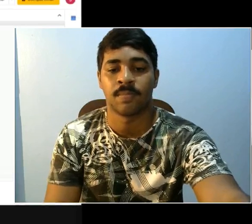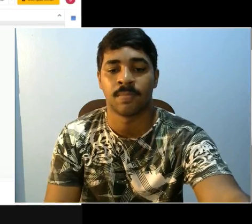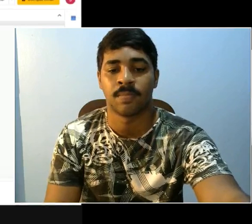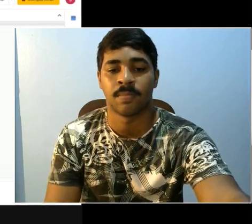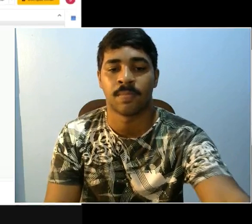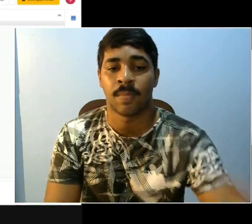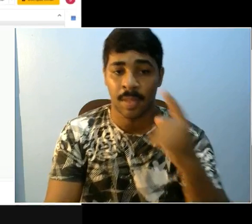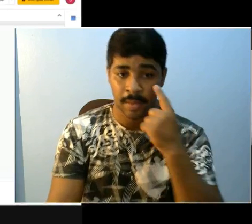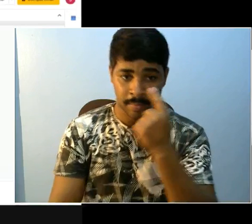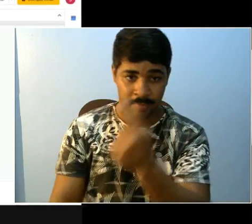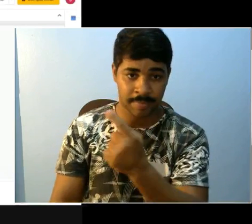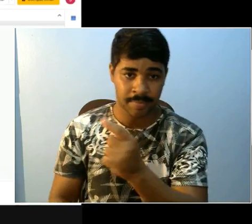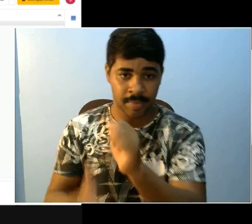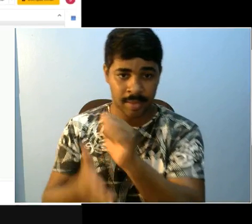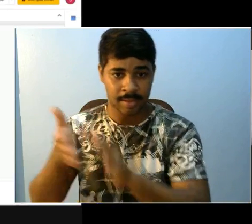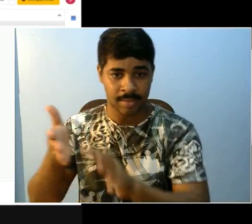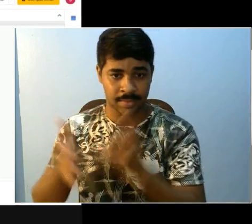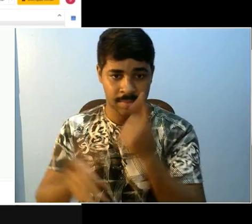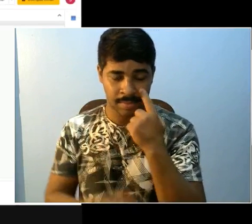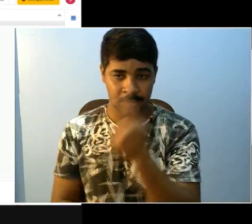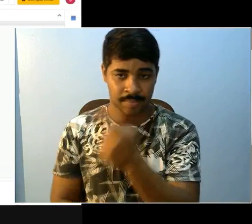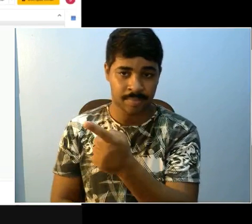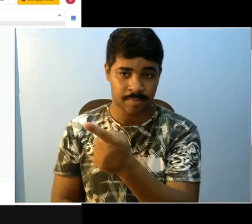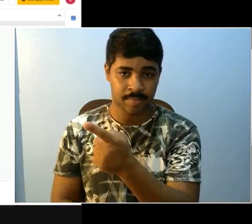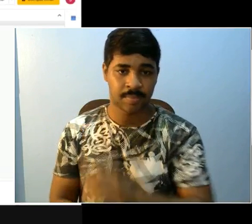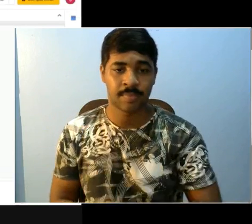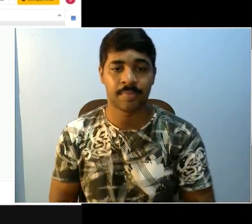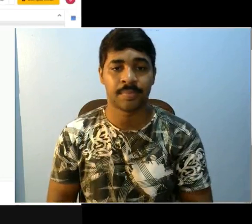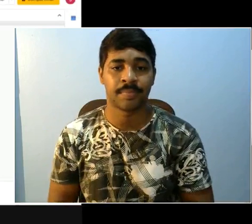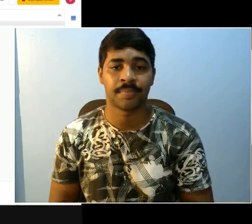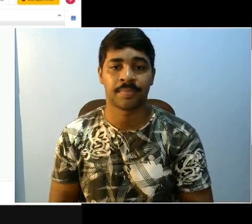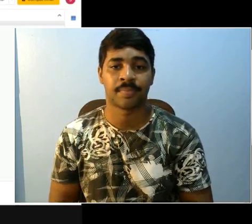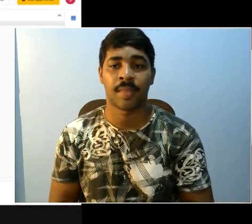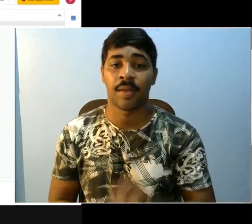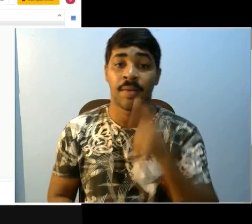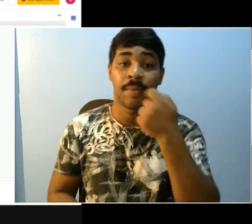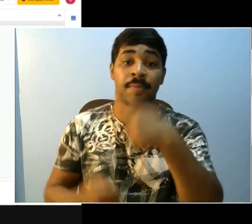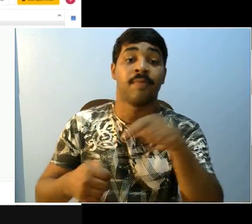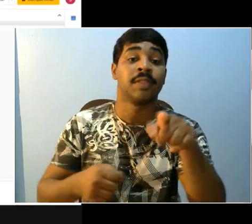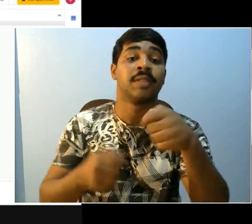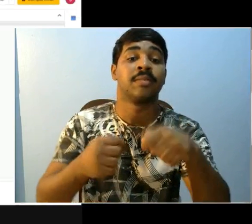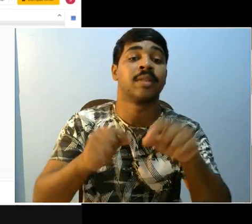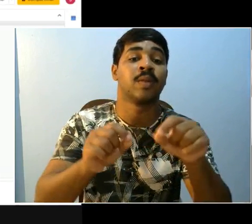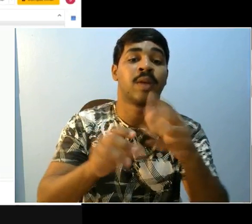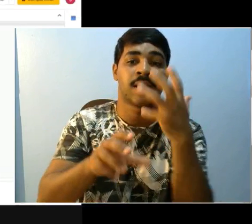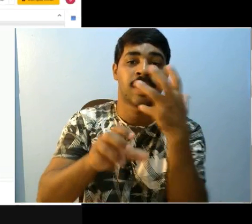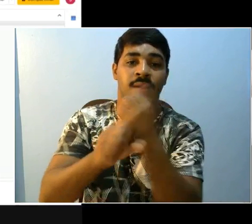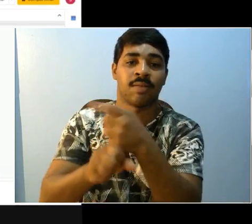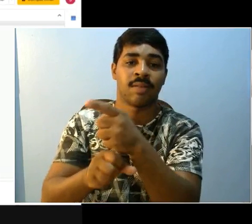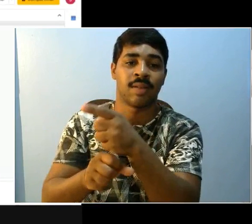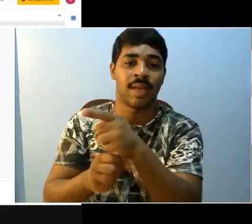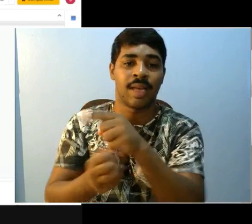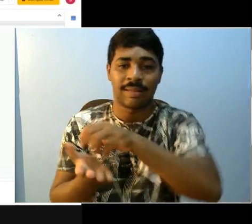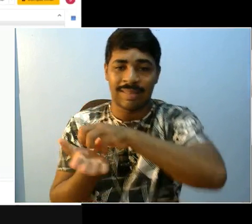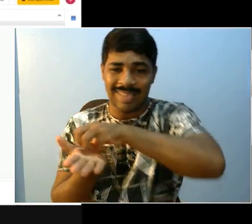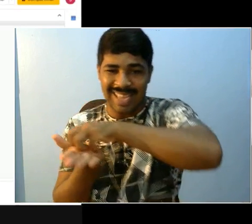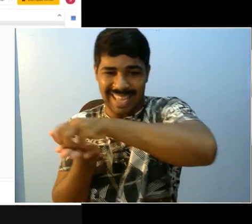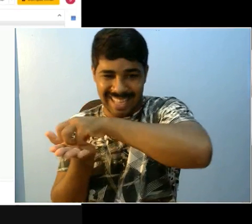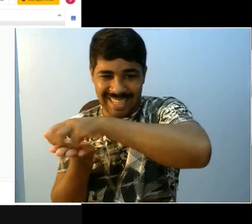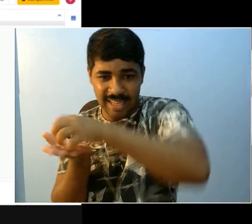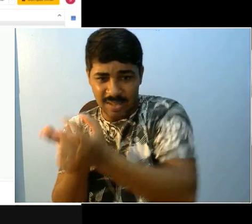Ó, o que ela tem que fazer aqui? Ela tem que calcular esse atrito máximo.